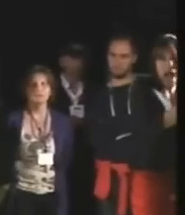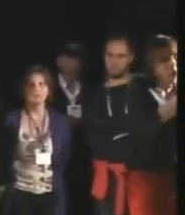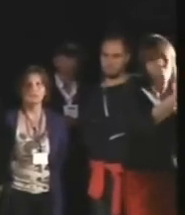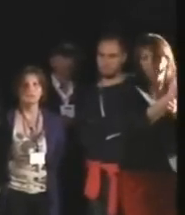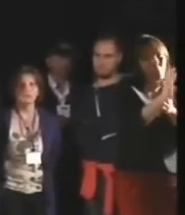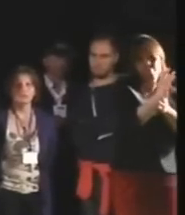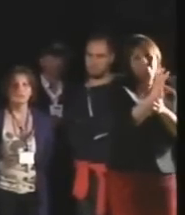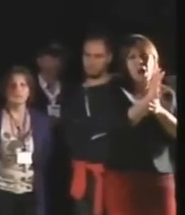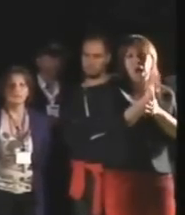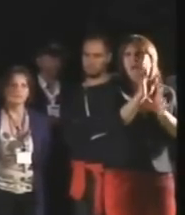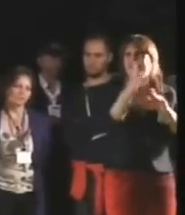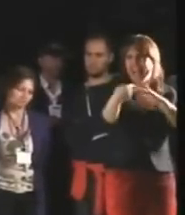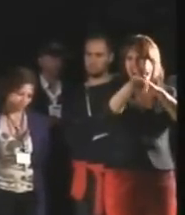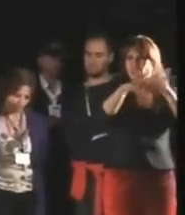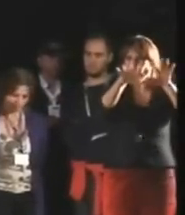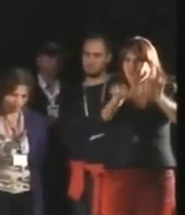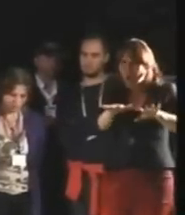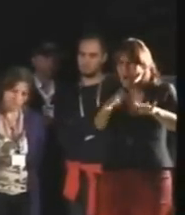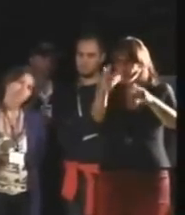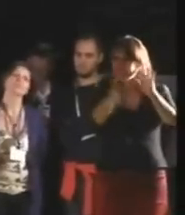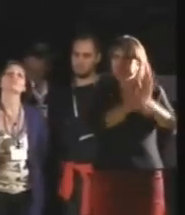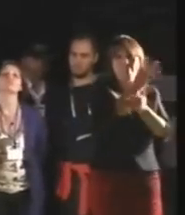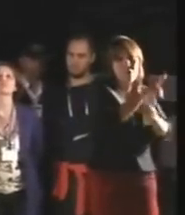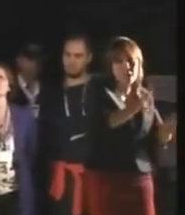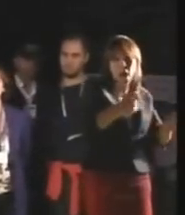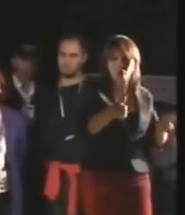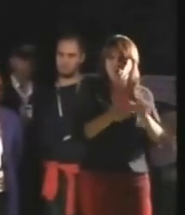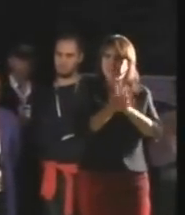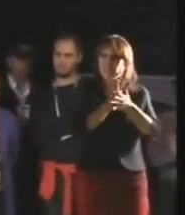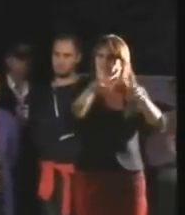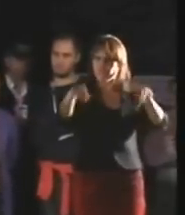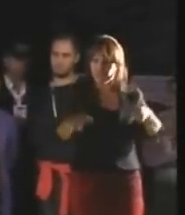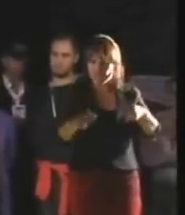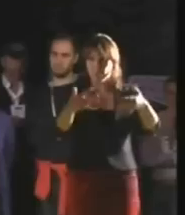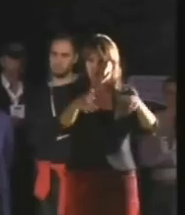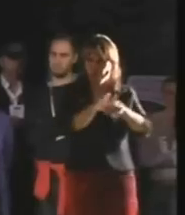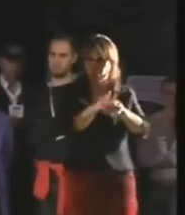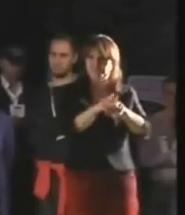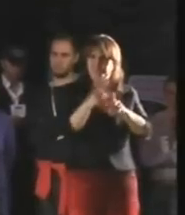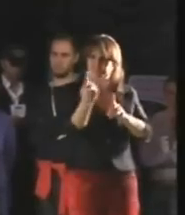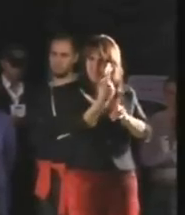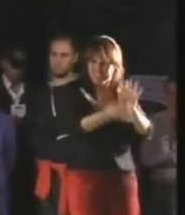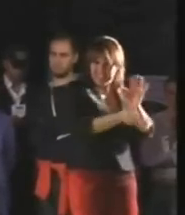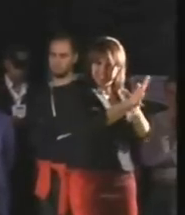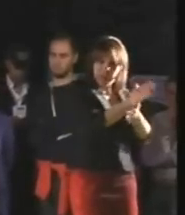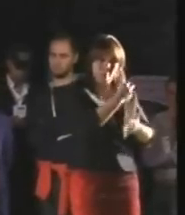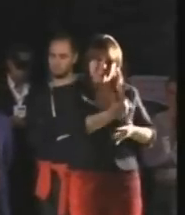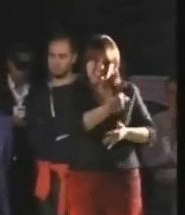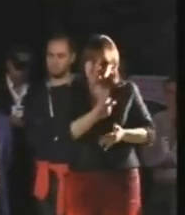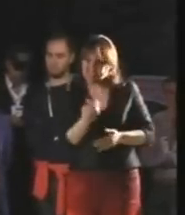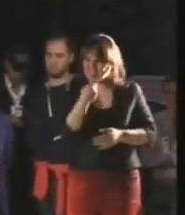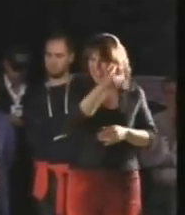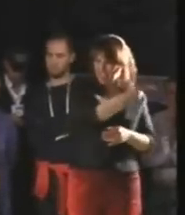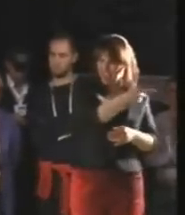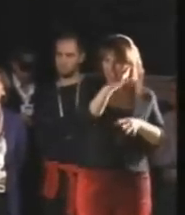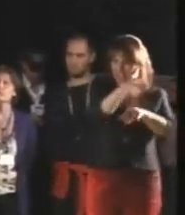chiedi asilo devi risiedere per forza lì. Abbiamo un trattato, anche lì firmato un trattato. Bene, questo qui è scappato in Svizzera. In Svizzera